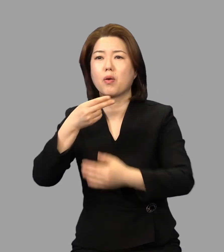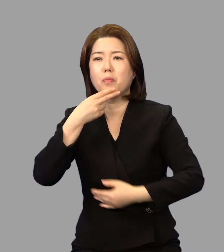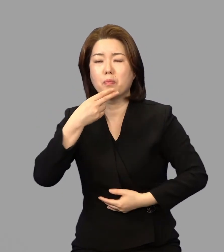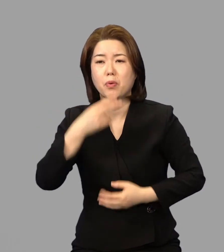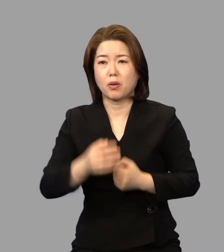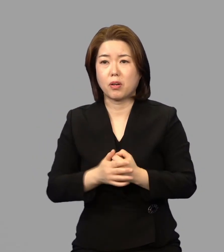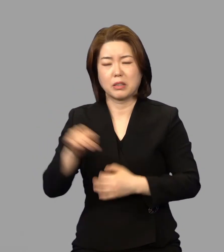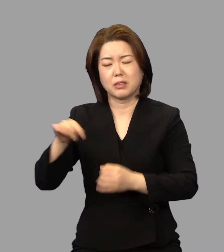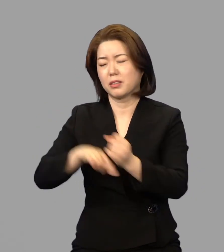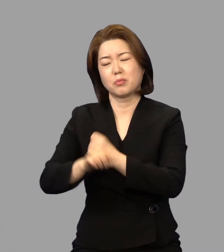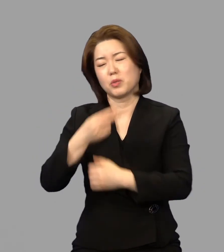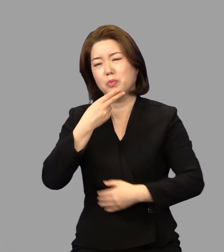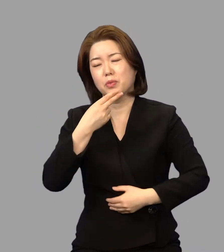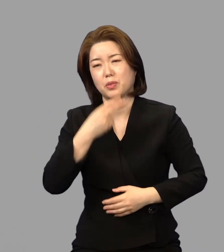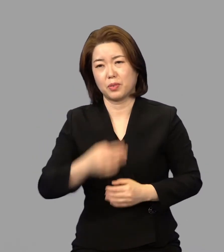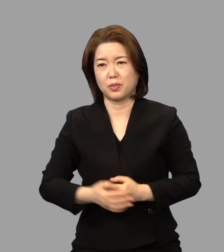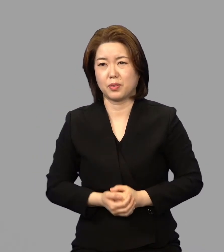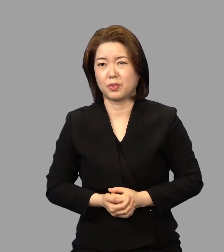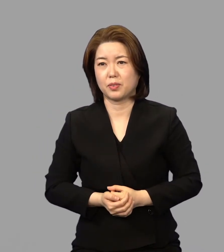그건 의미가 없어요.